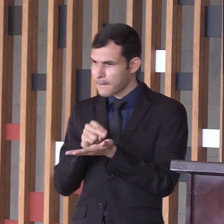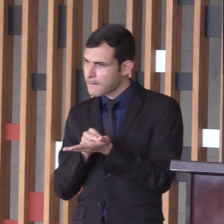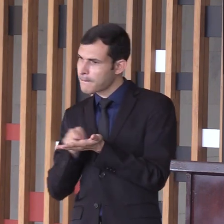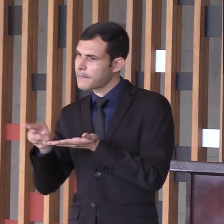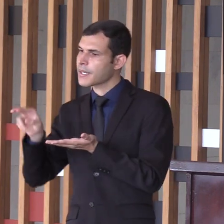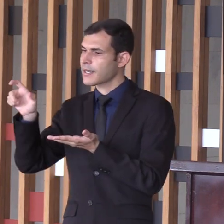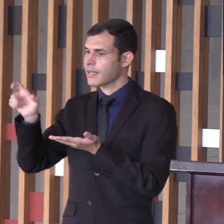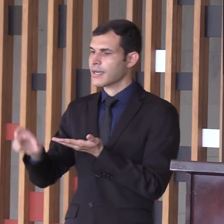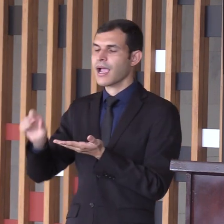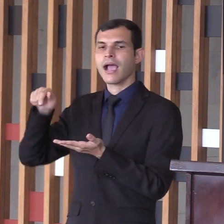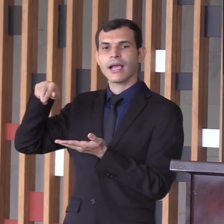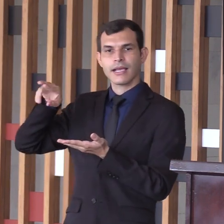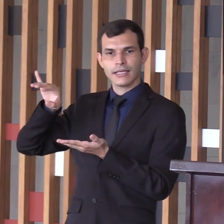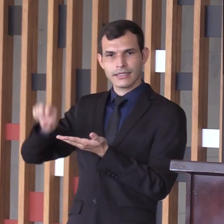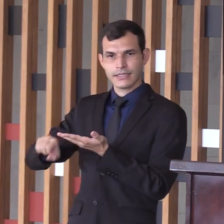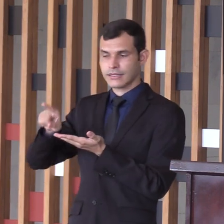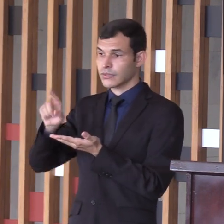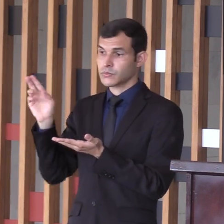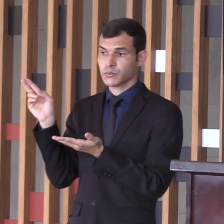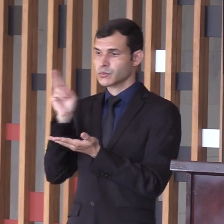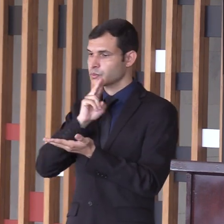o embaixador Aquiles, que, de imediato,